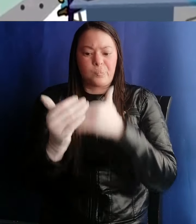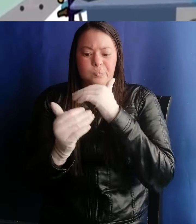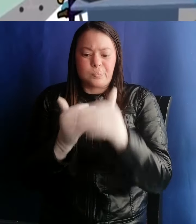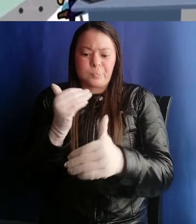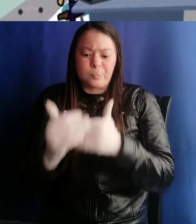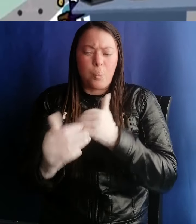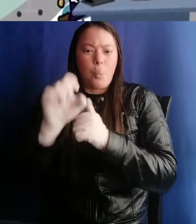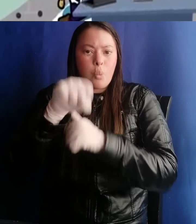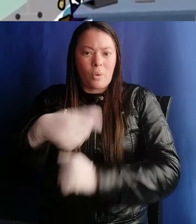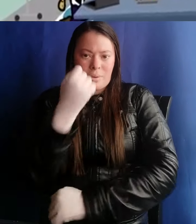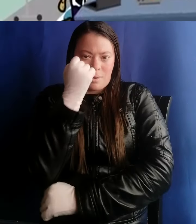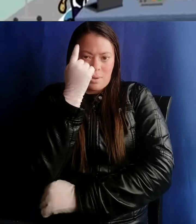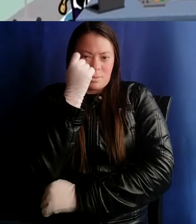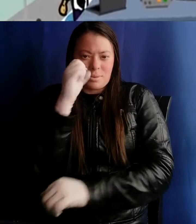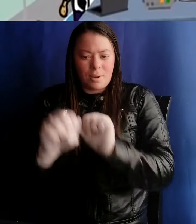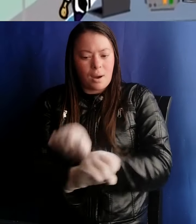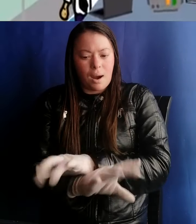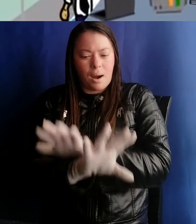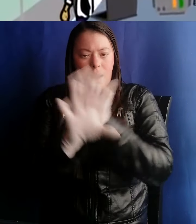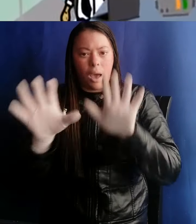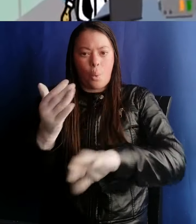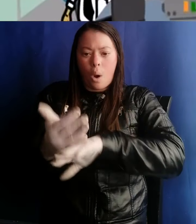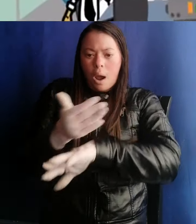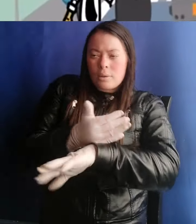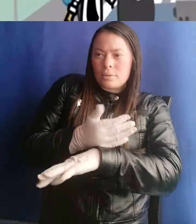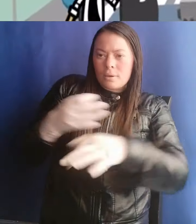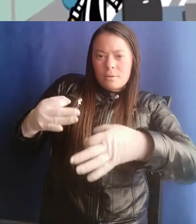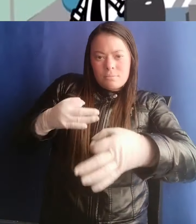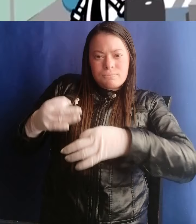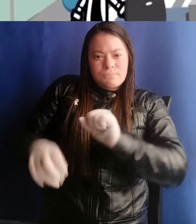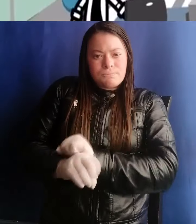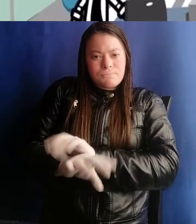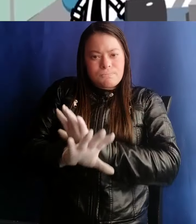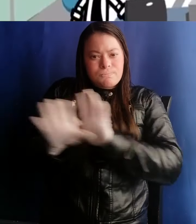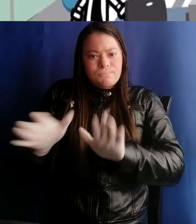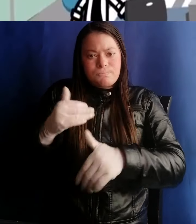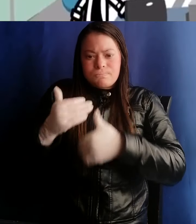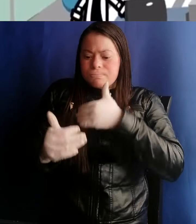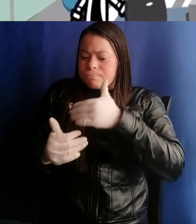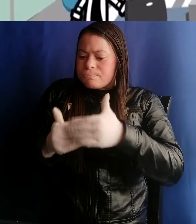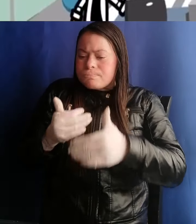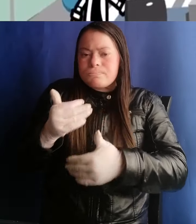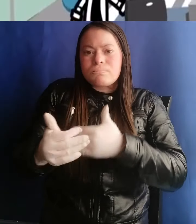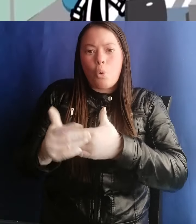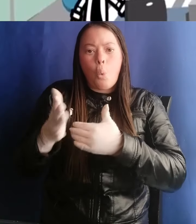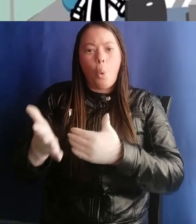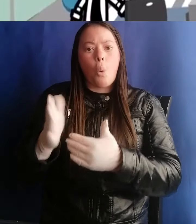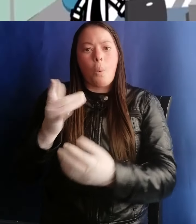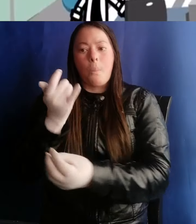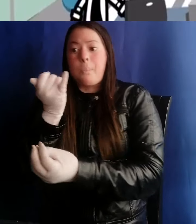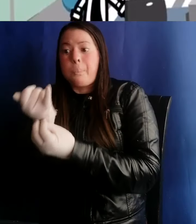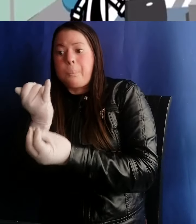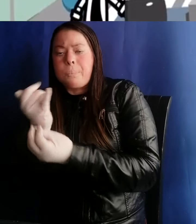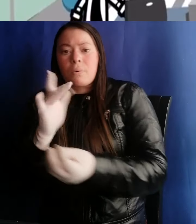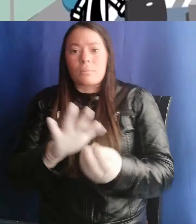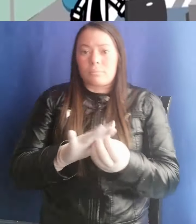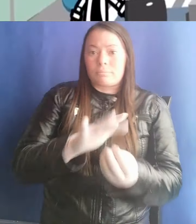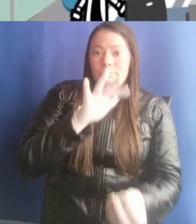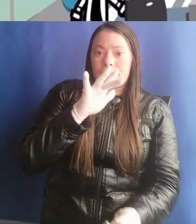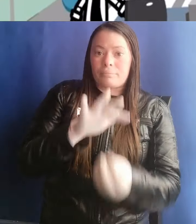En materias como biología, los detalles de un fenómeno o proceso se pueden comprender mejor si se exponen de manera